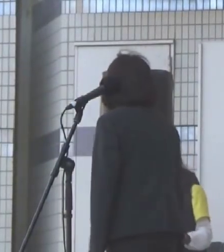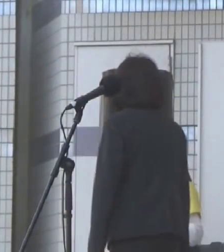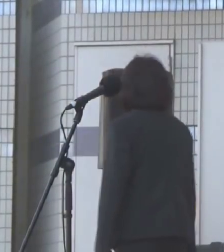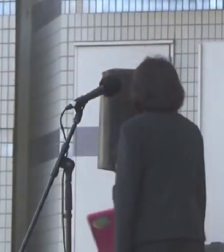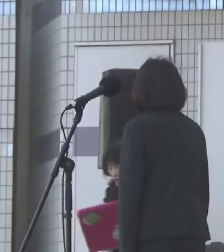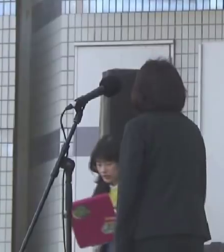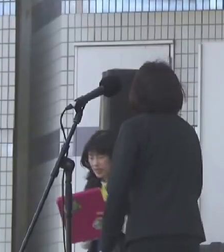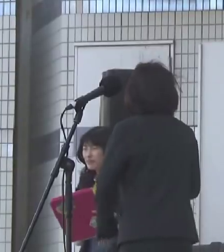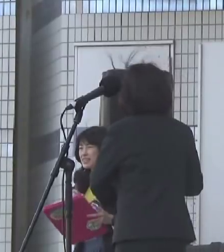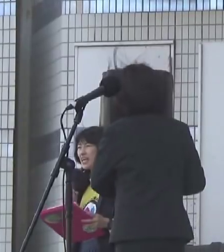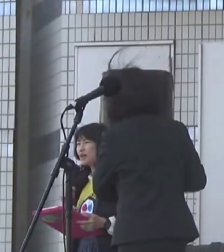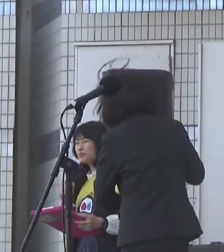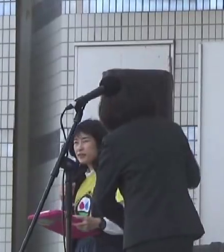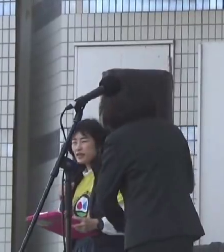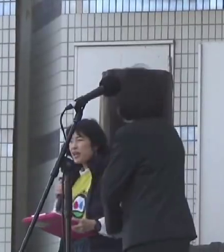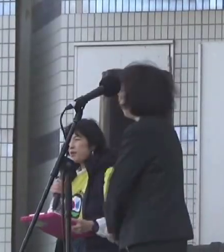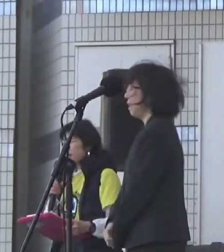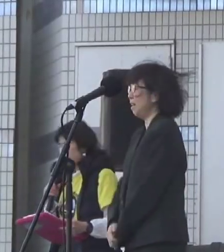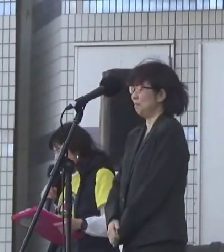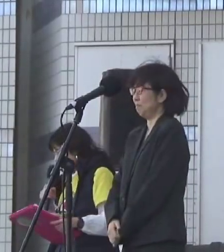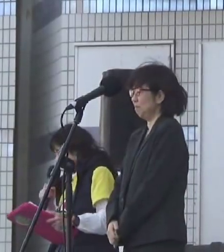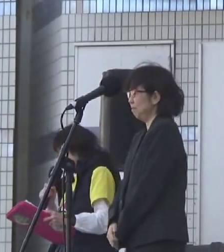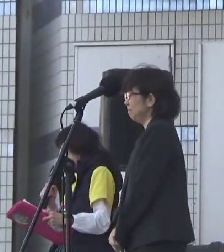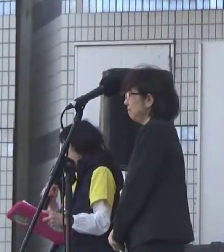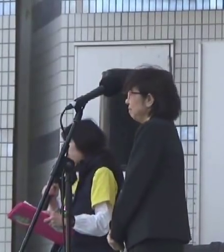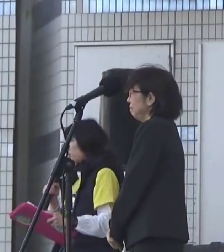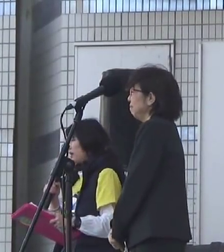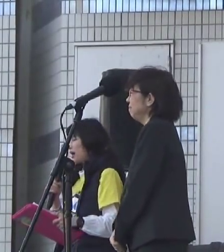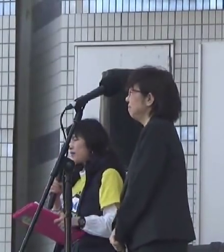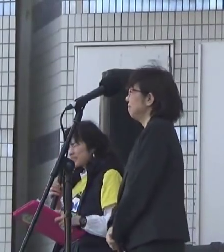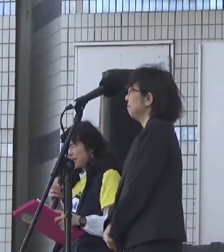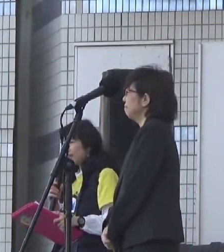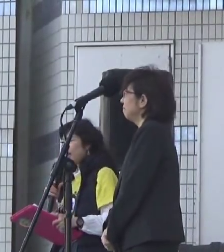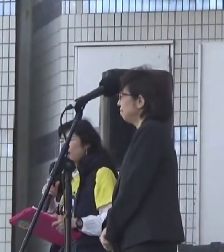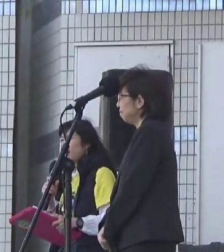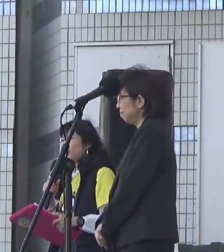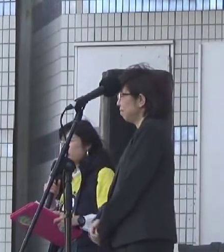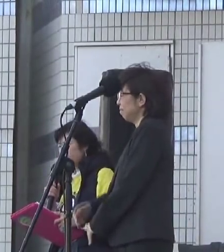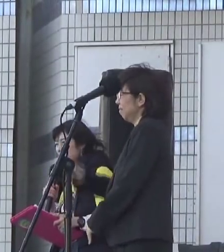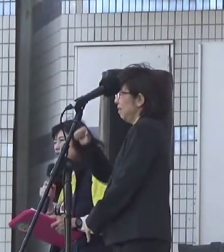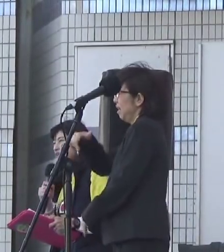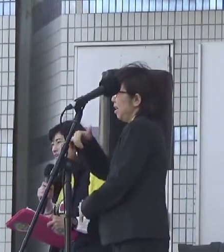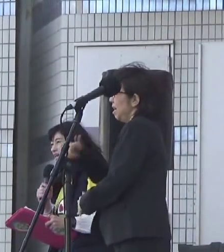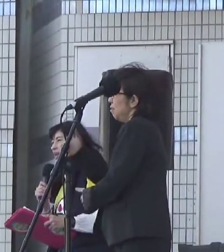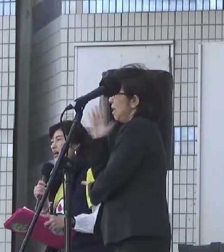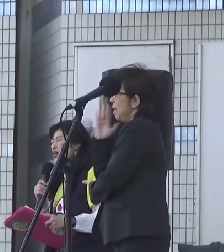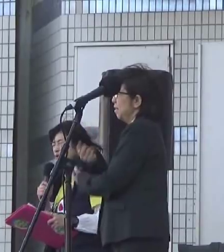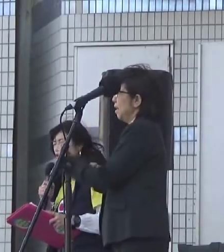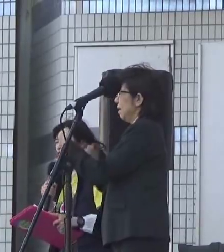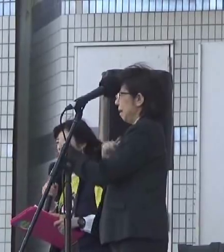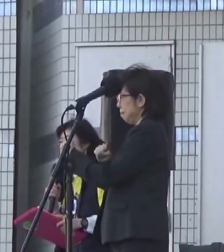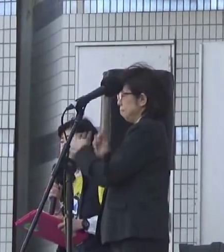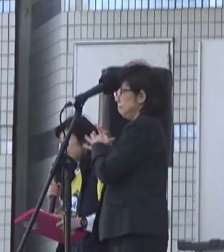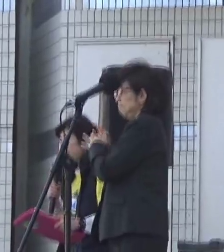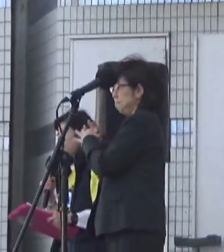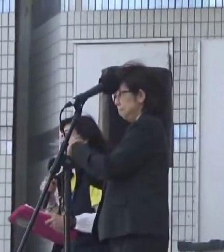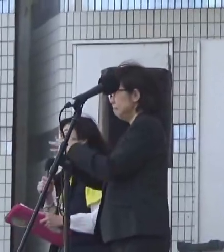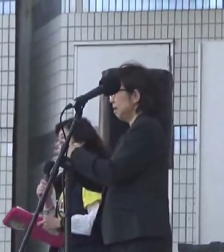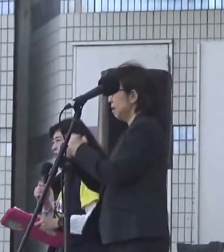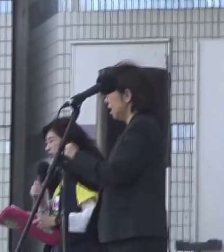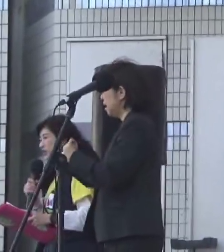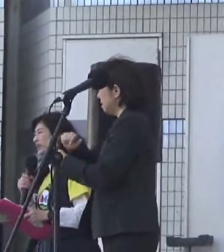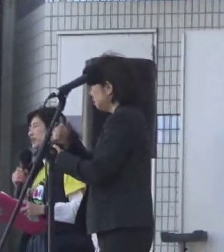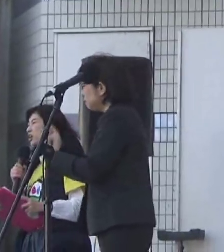河野さんどうもありがとうございました。こういった全てのことが安倍政権が暴走しているからこんなことになっているん